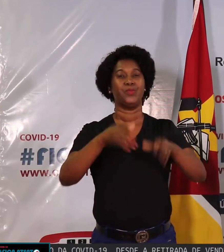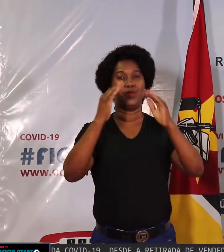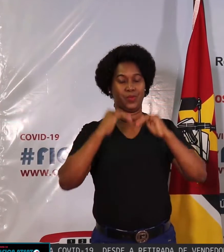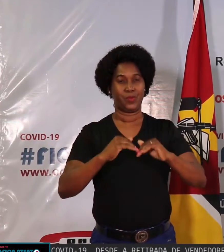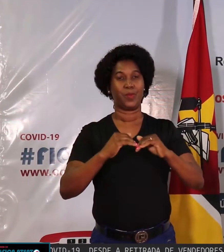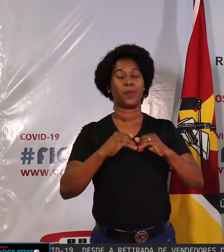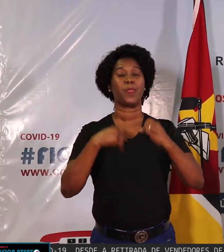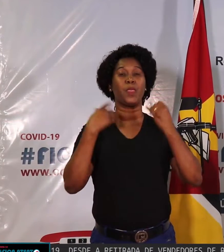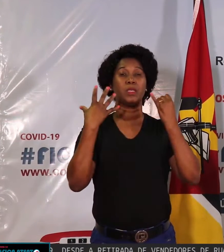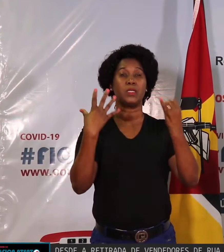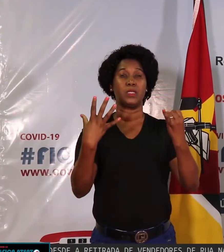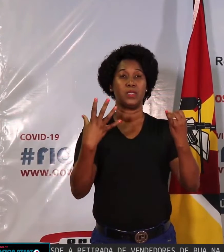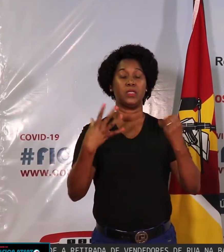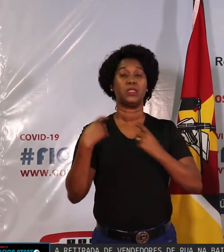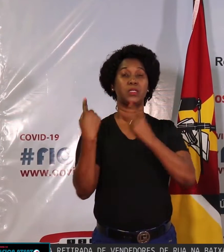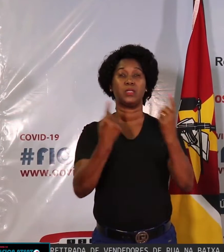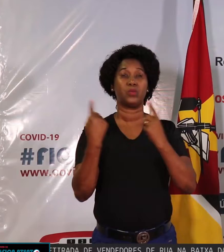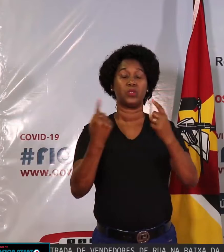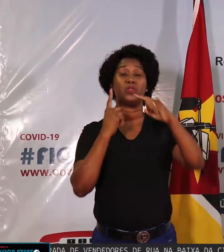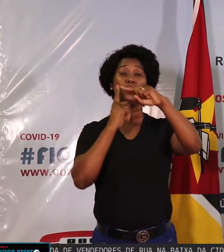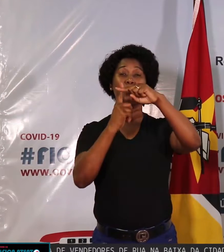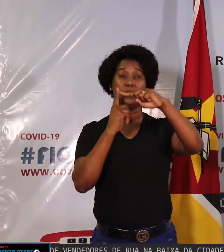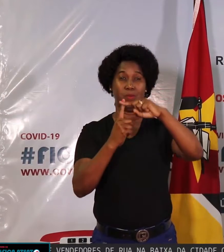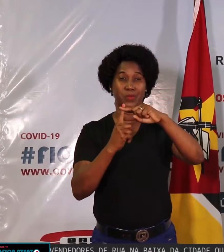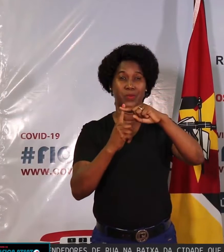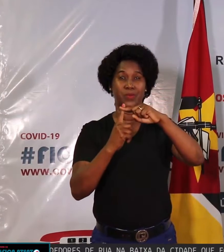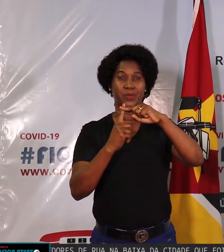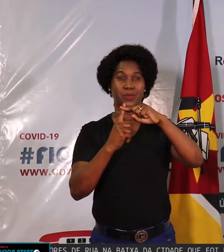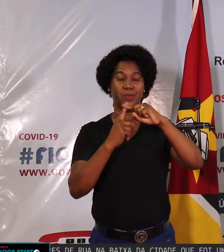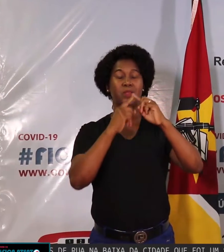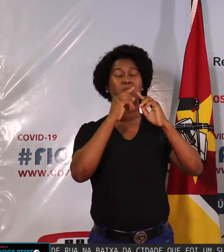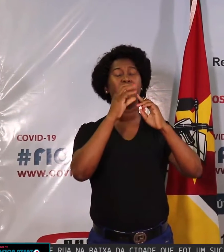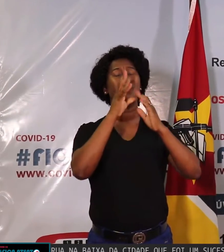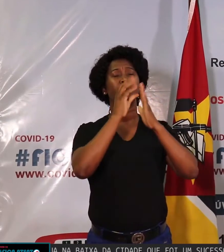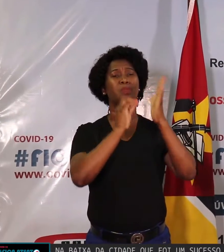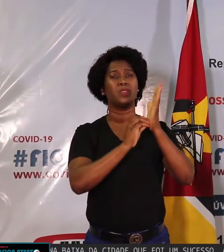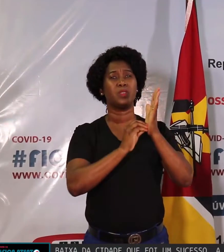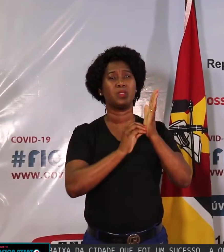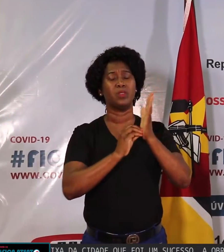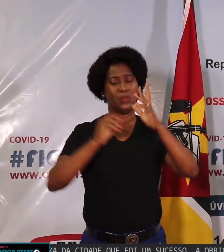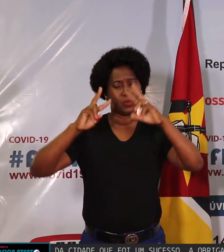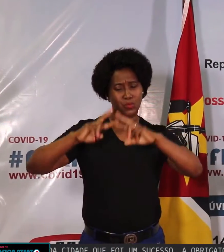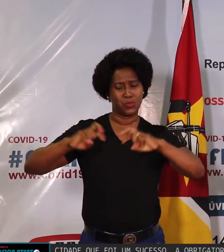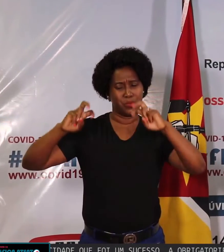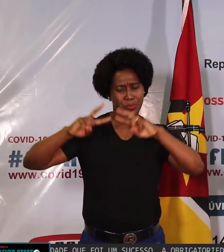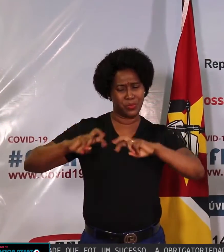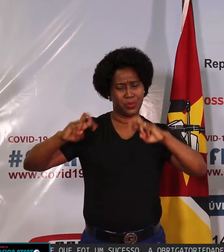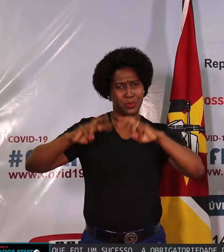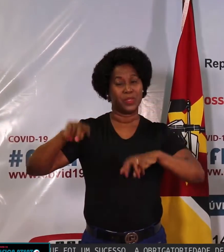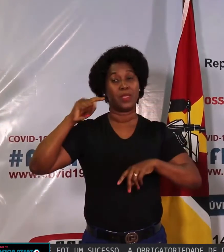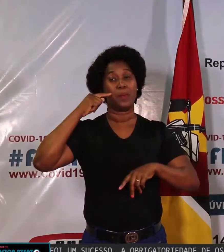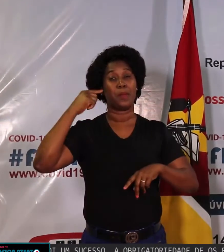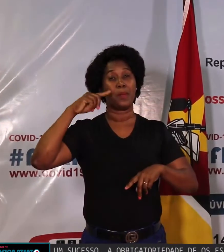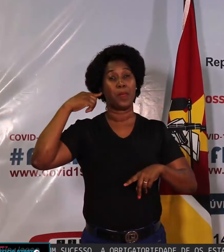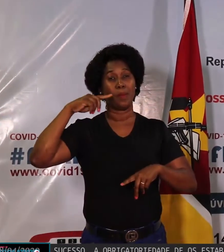Os outros 6 casos positivos resultaram da investigação em curso em Cabo